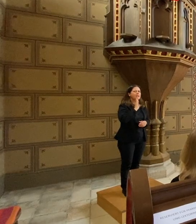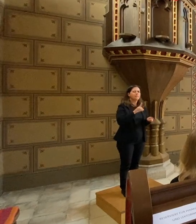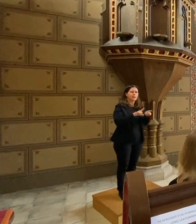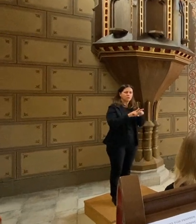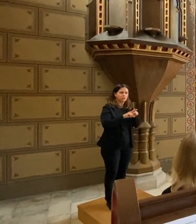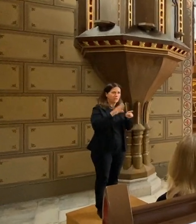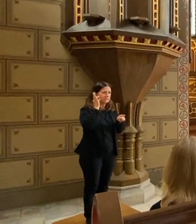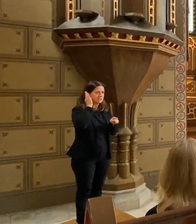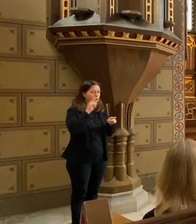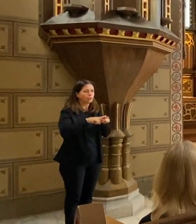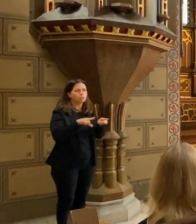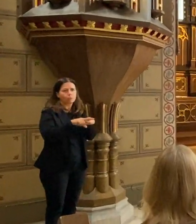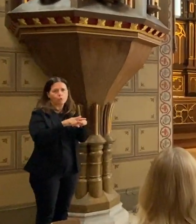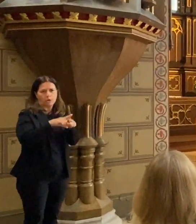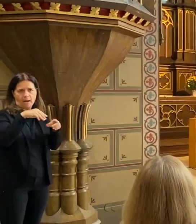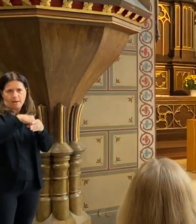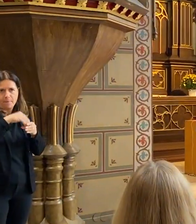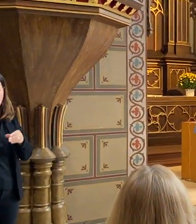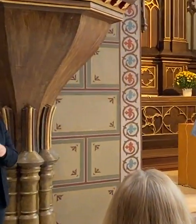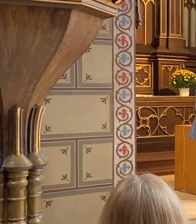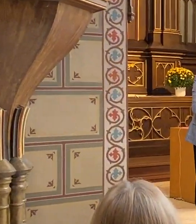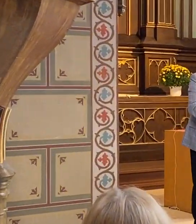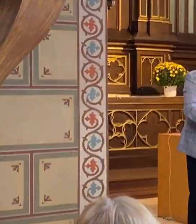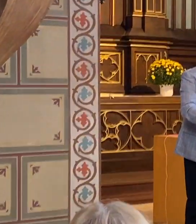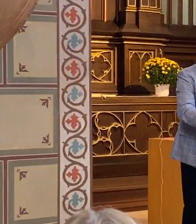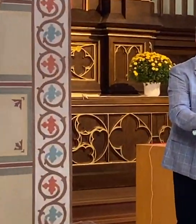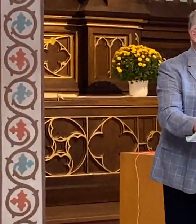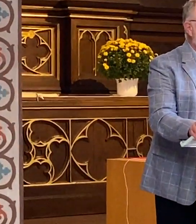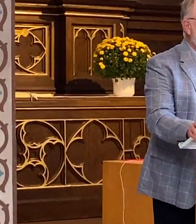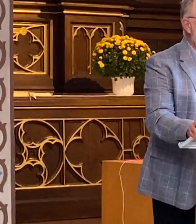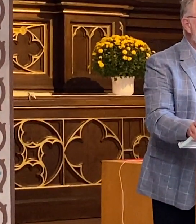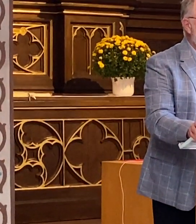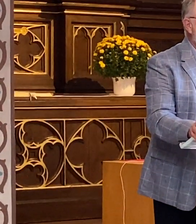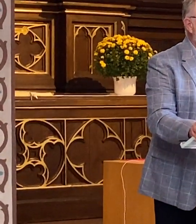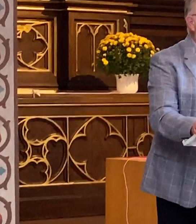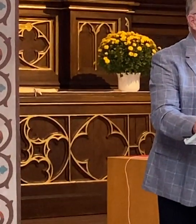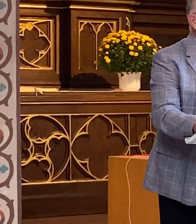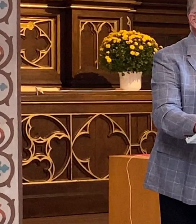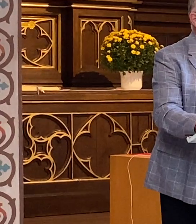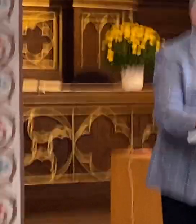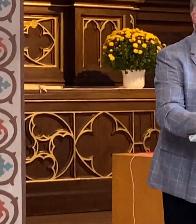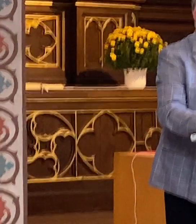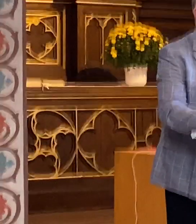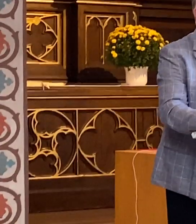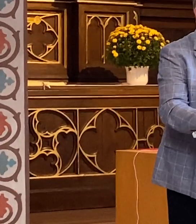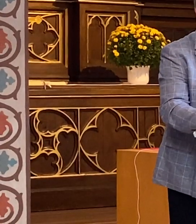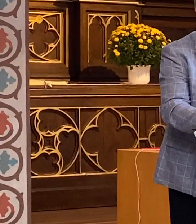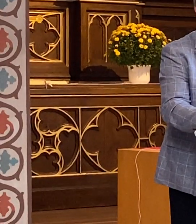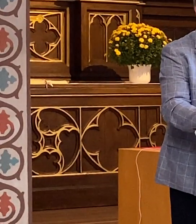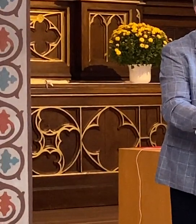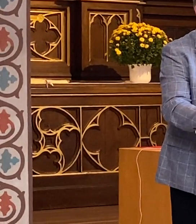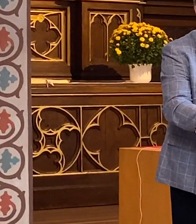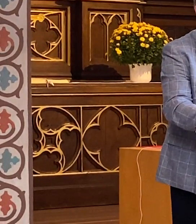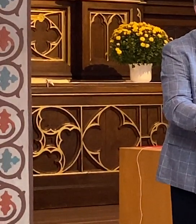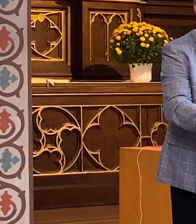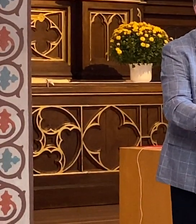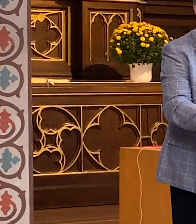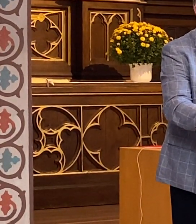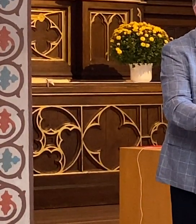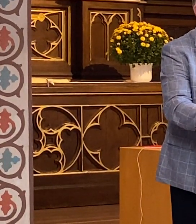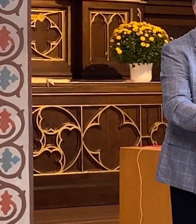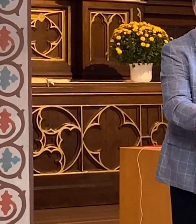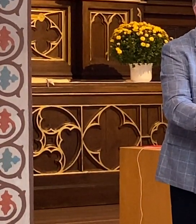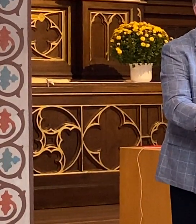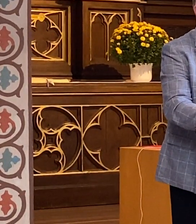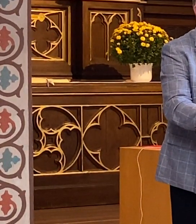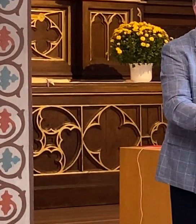Schwestern und Brüder im Glauben, als Ehrengäste begrüße ich Sie euch alle zu